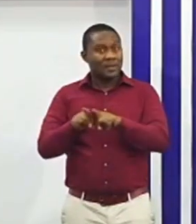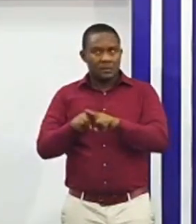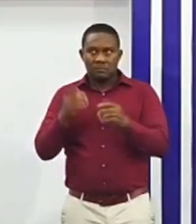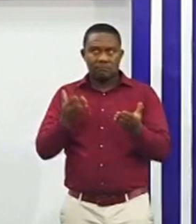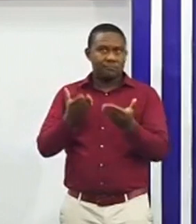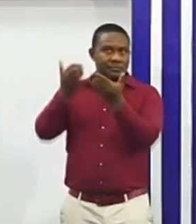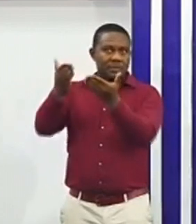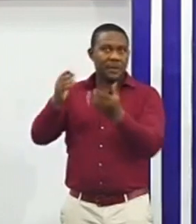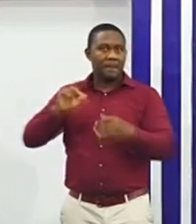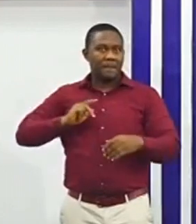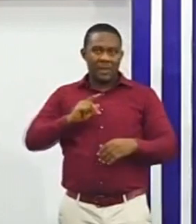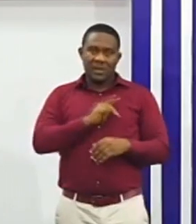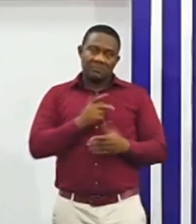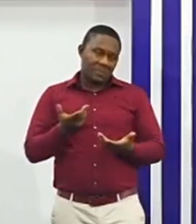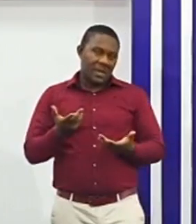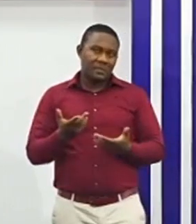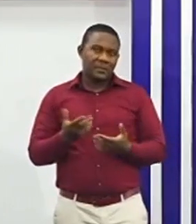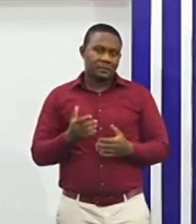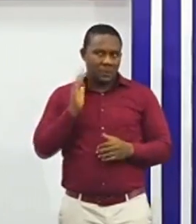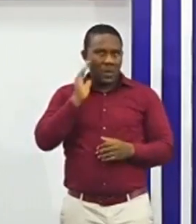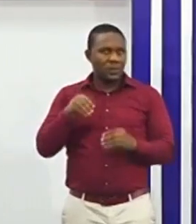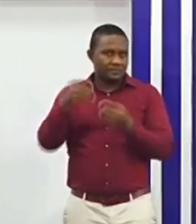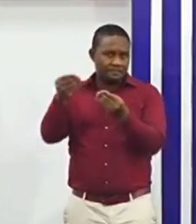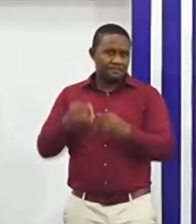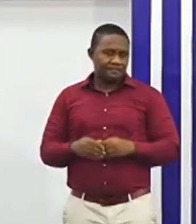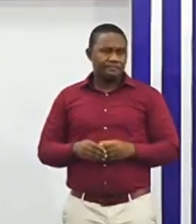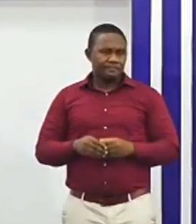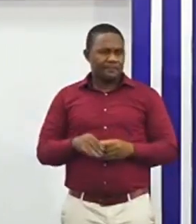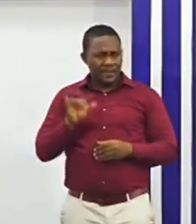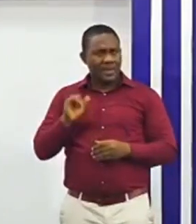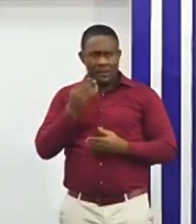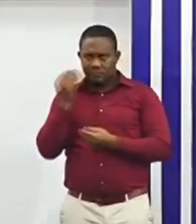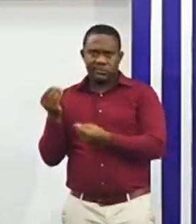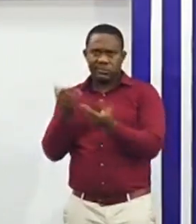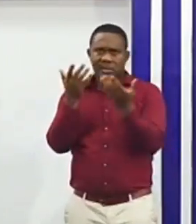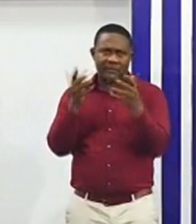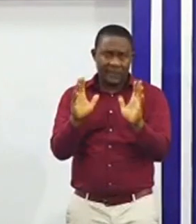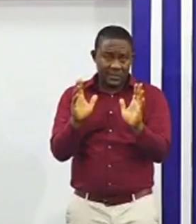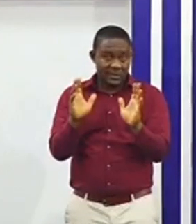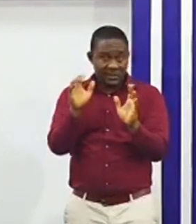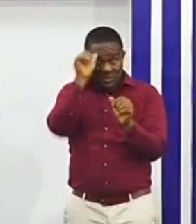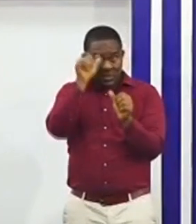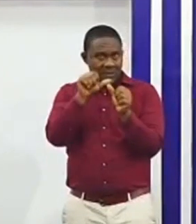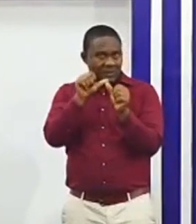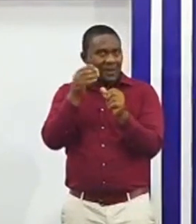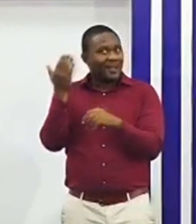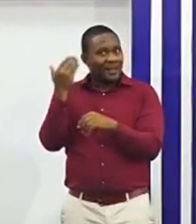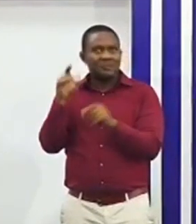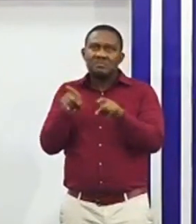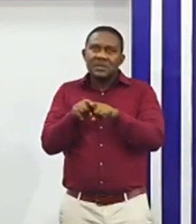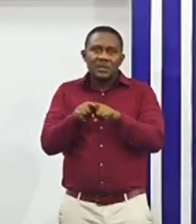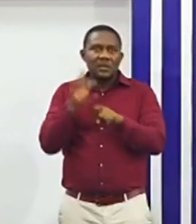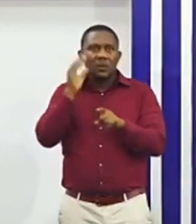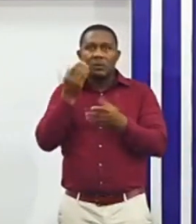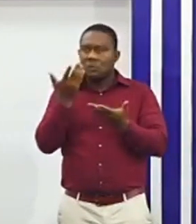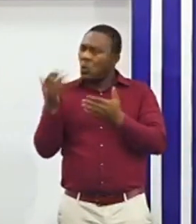ya vu Ghana a vu san nga insi diri tutur kobra yo poini le za yi a vu nga yin